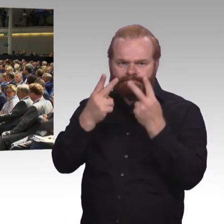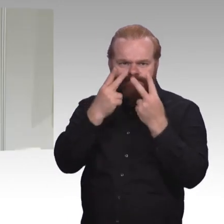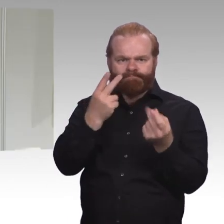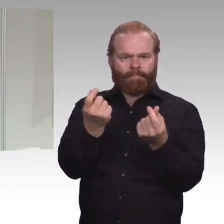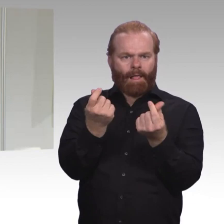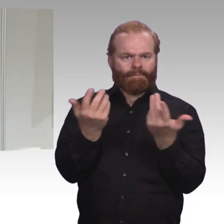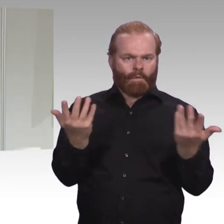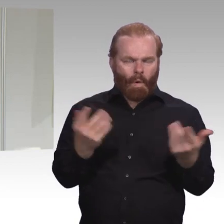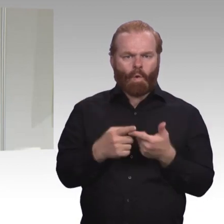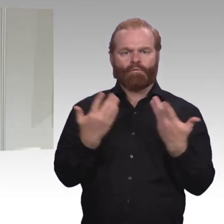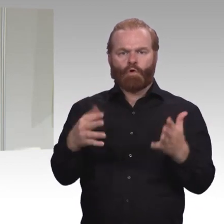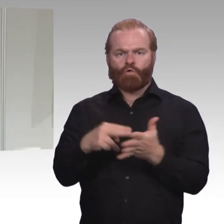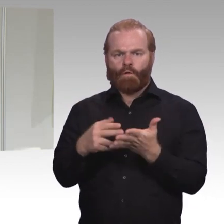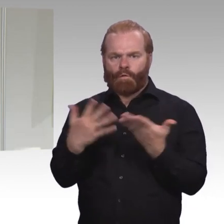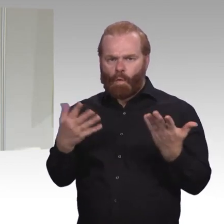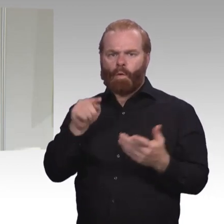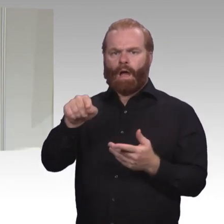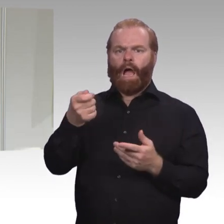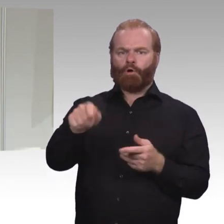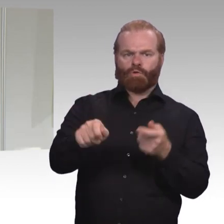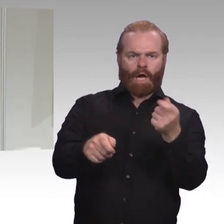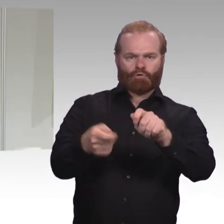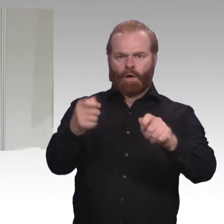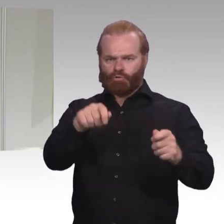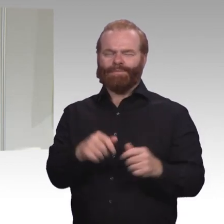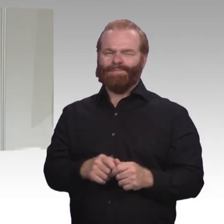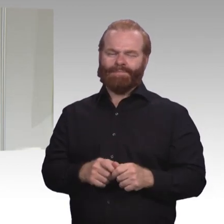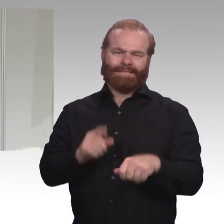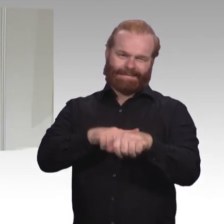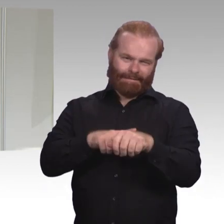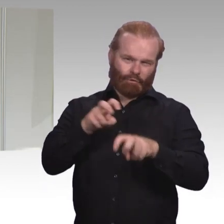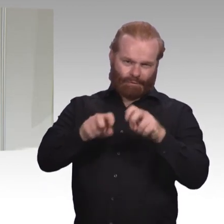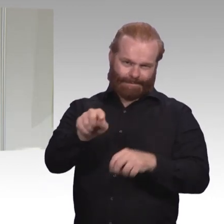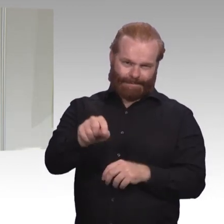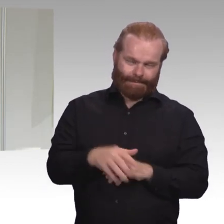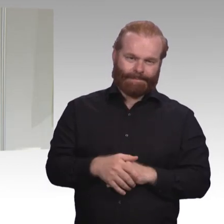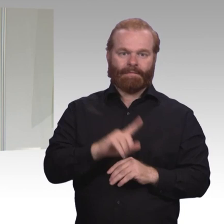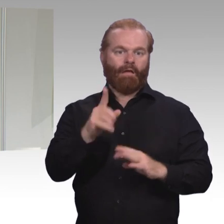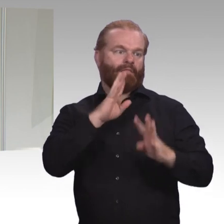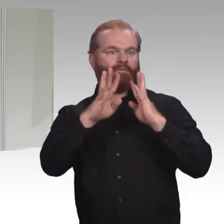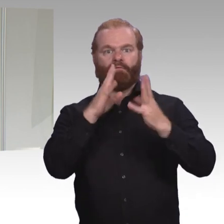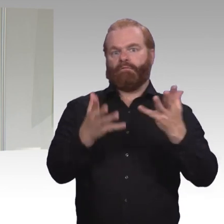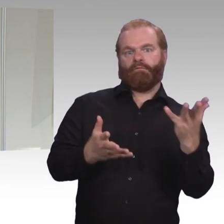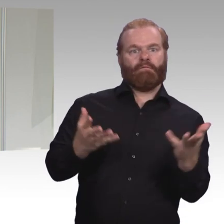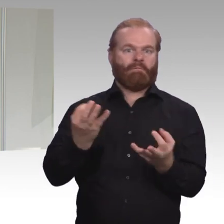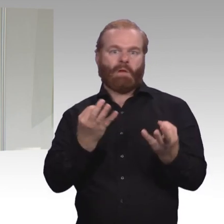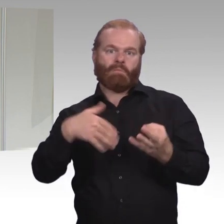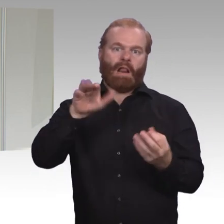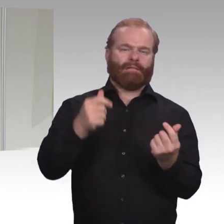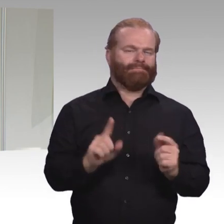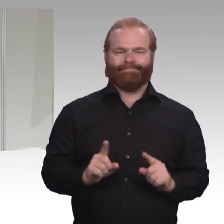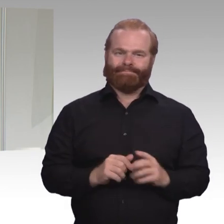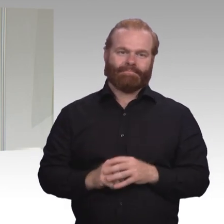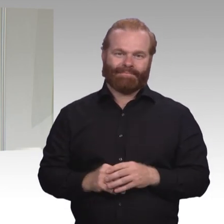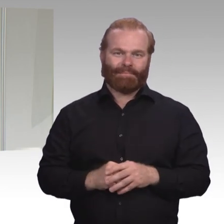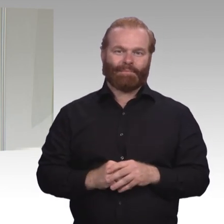muss ich sagen, hilft auch nicht der Bezug auf ein angebliches 2%-Ziel. Mich erinnert mehr und mehr diese Diskussion